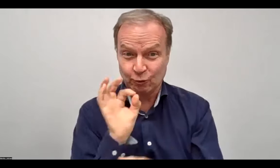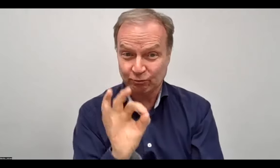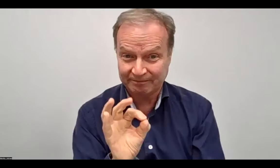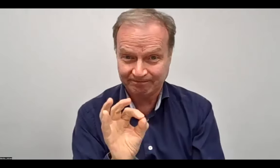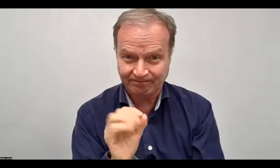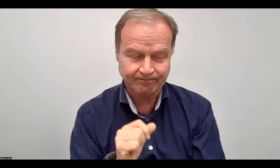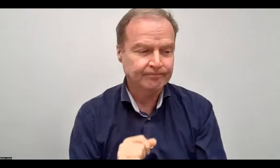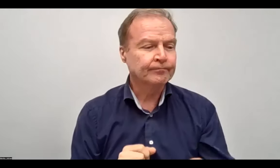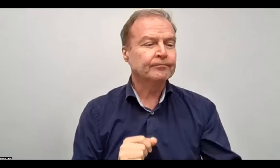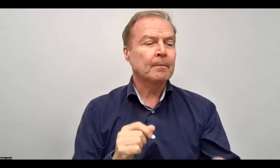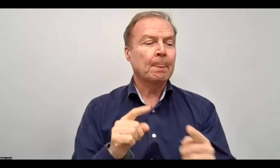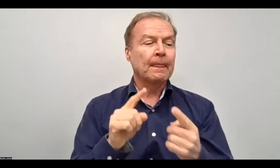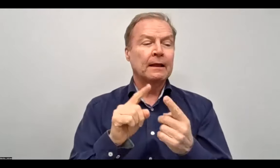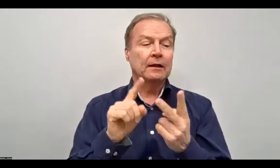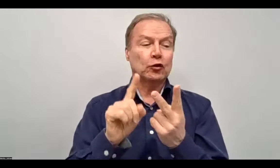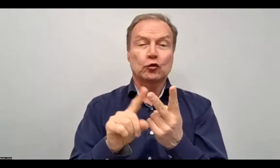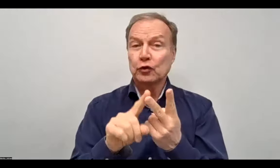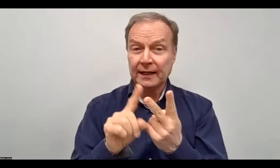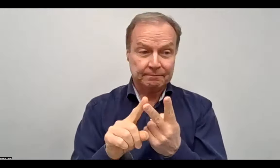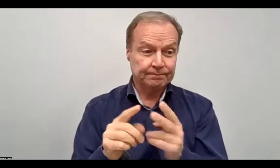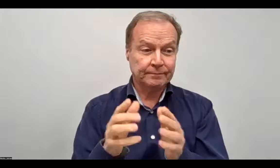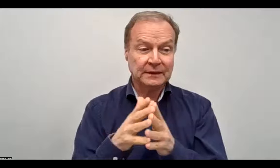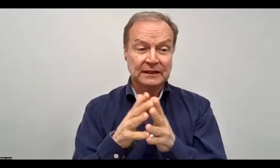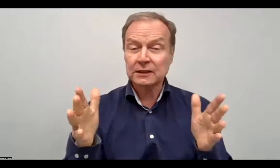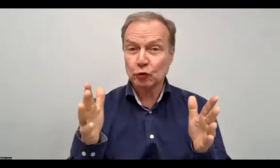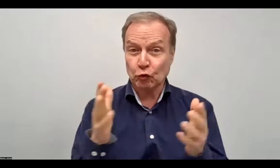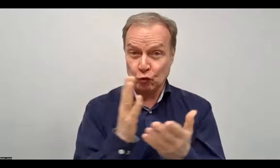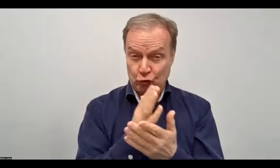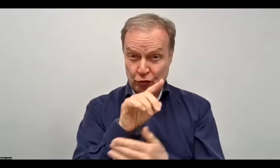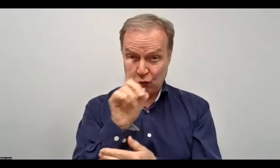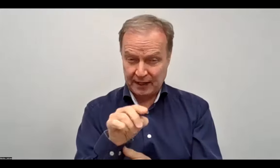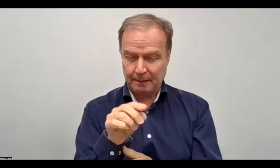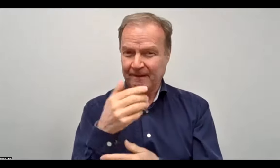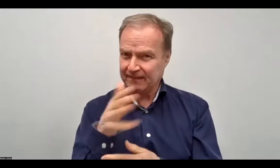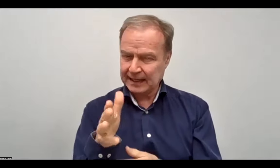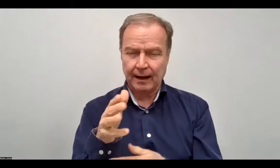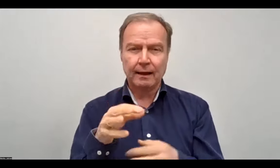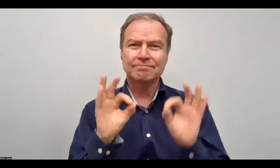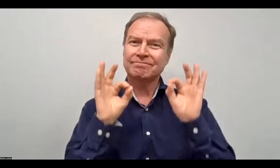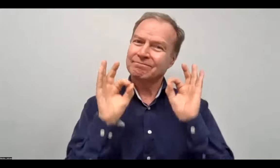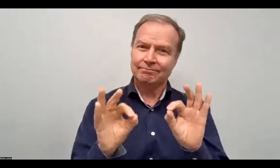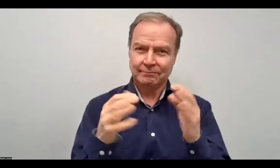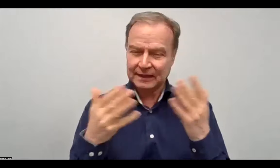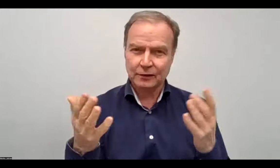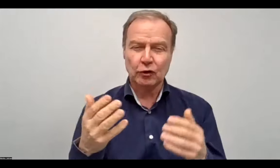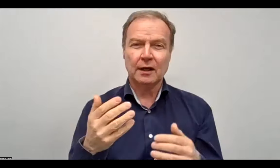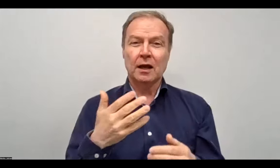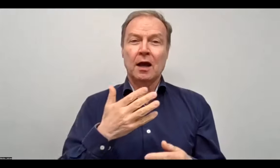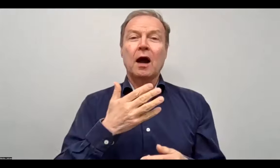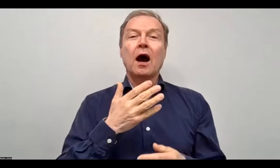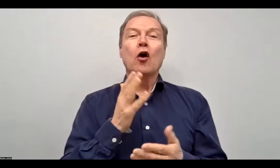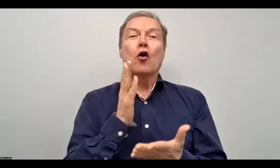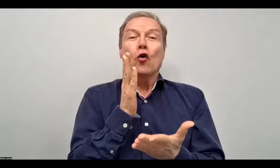112 että TPP eivät sitä vielä siitä näkökulmasta toteuta yhdenvertaisuutta. Mutta yksi iso